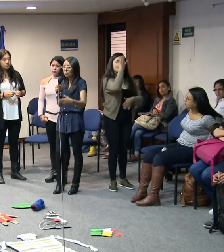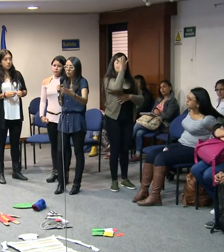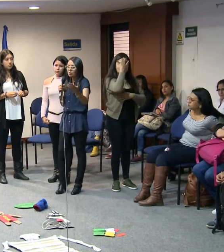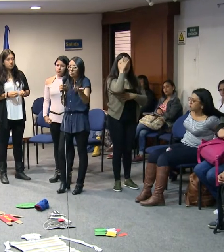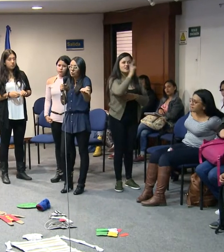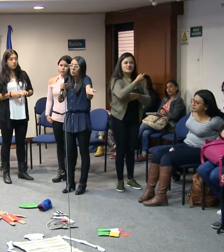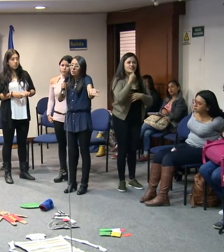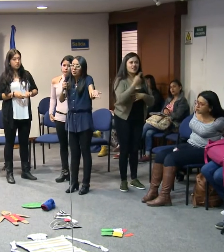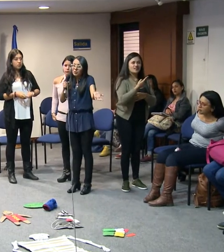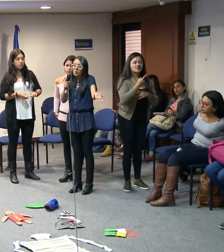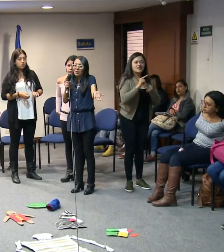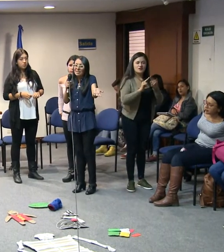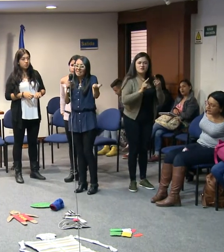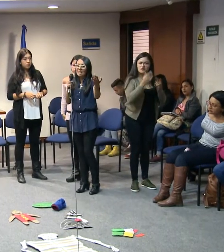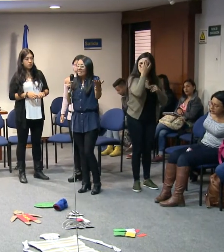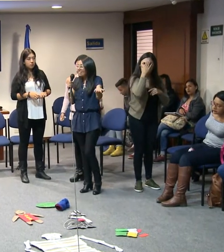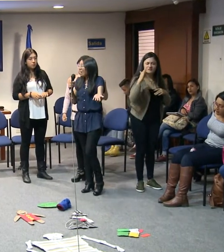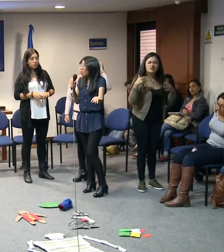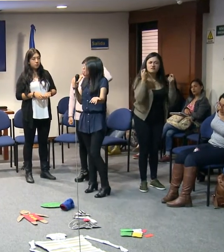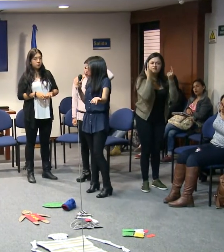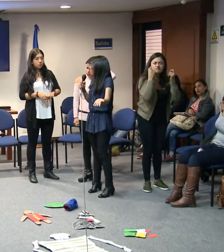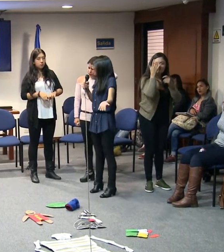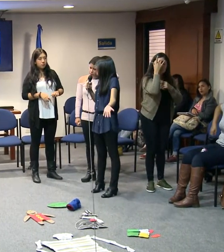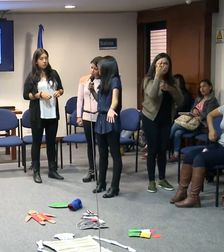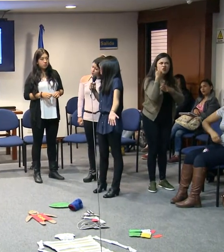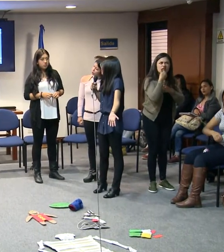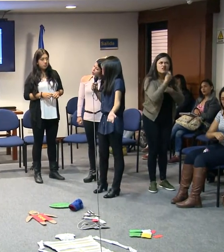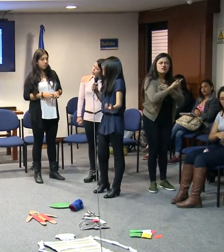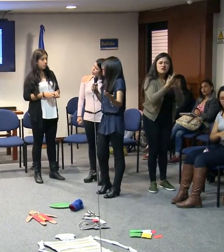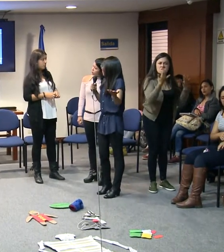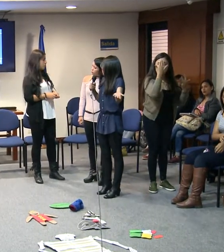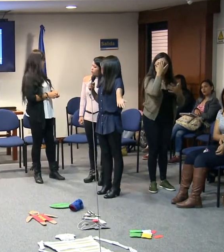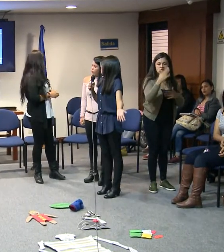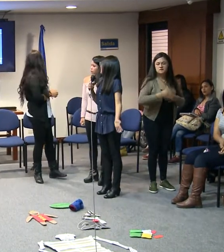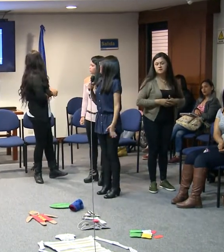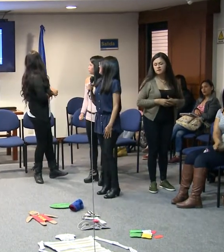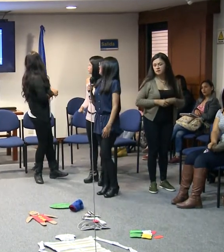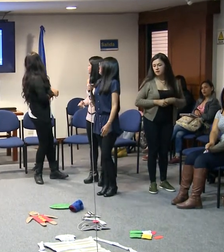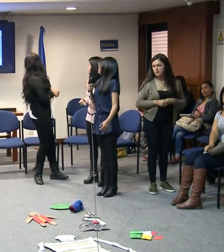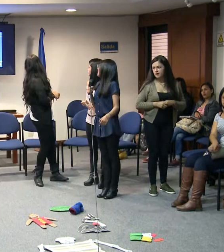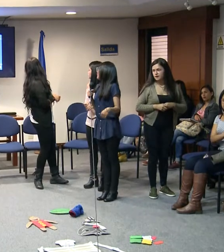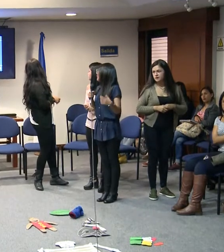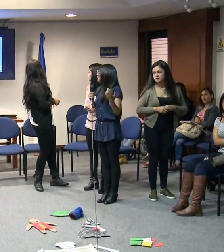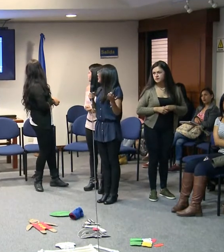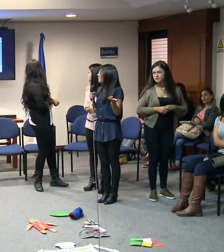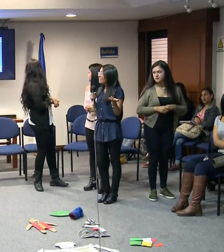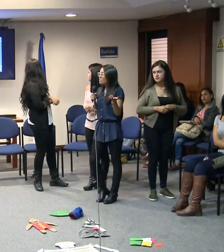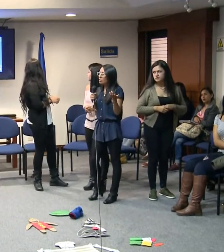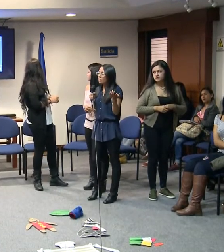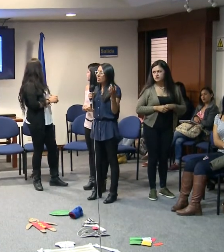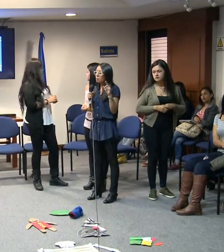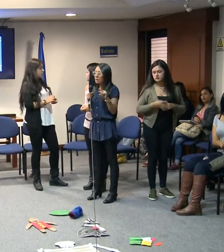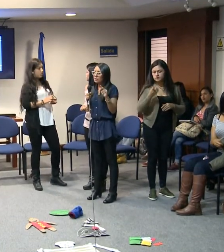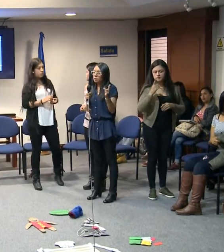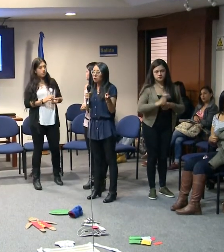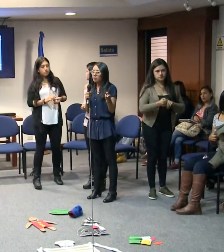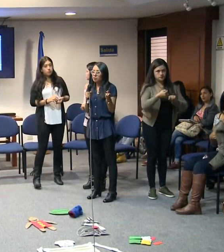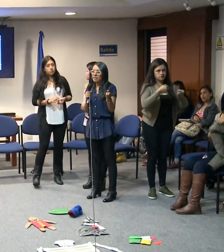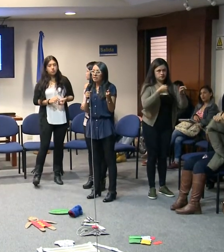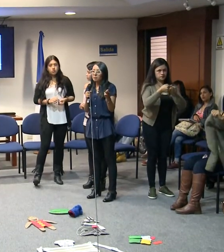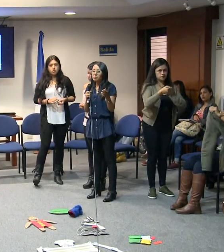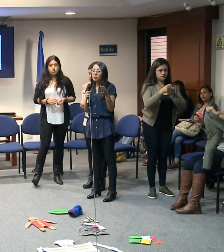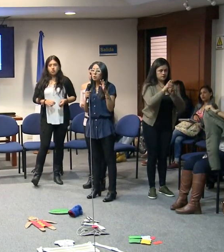decía eso, pero entonces no tenía idea por qué lo hacía. Cosas así. La interacción entre pares